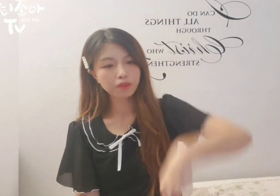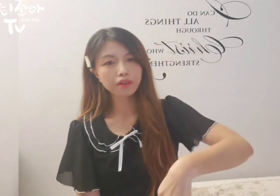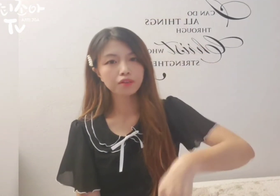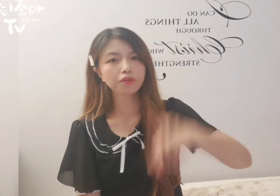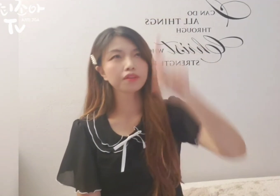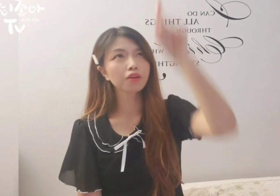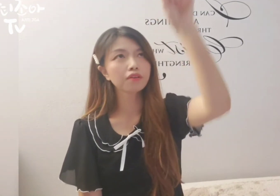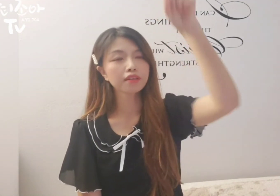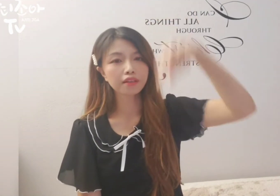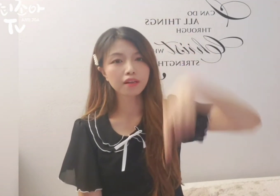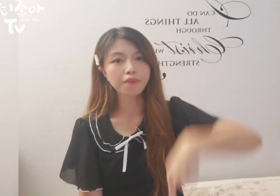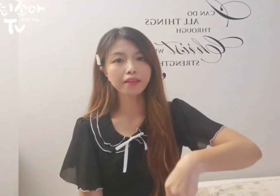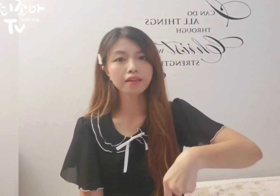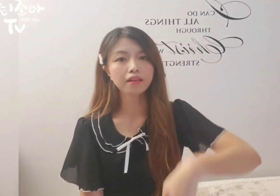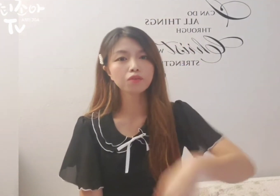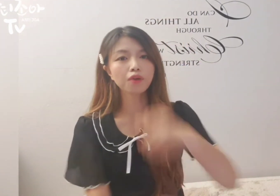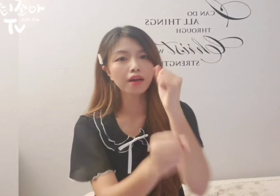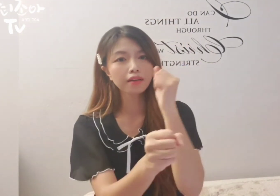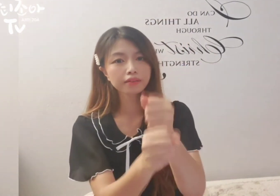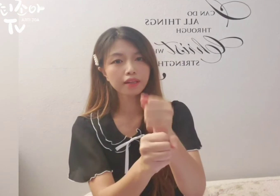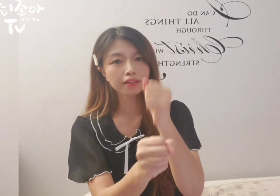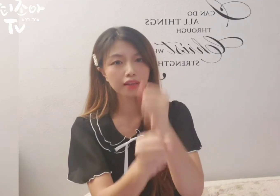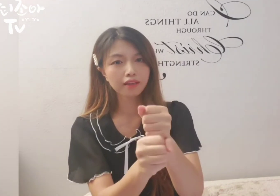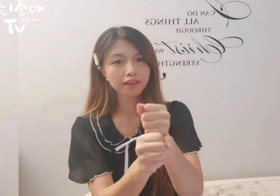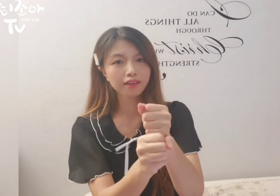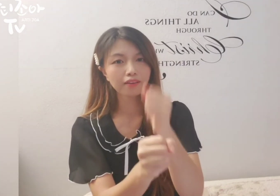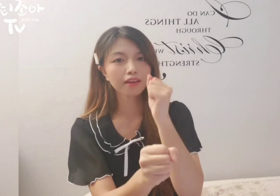포인트 하시고요 천지를 만들다 소아 이렇게 이렇게